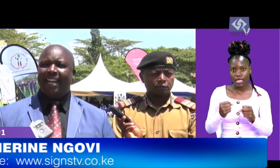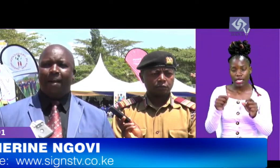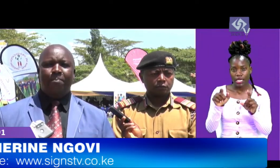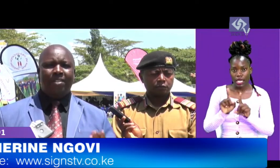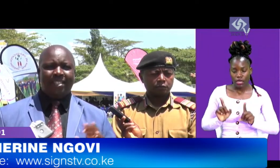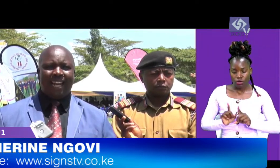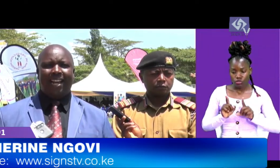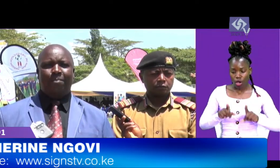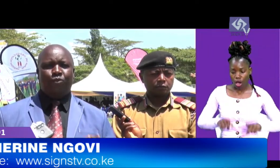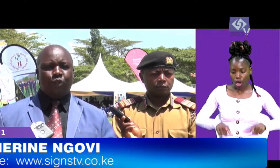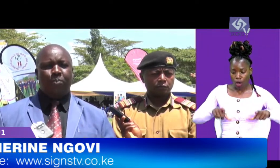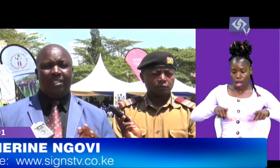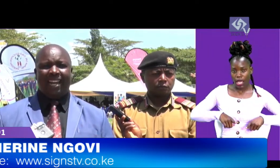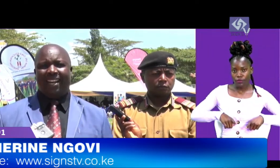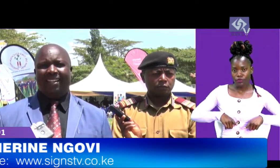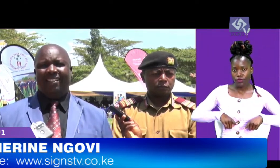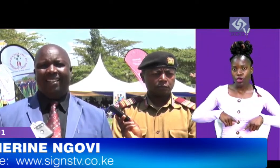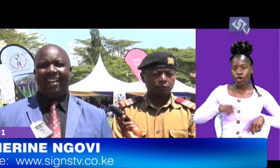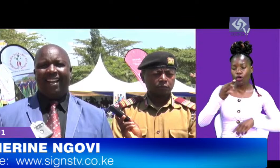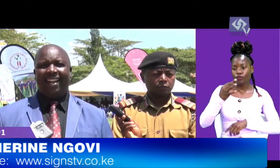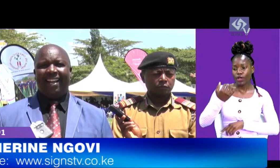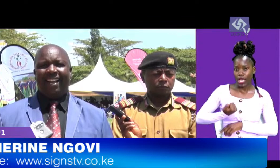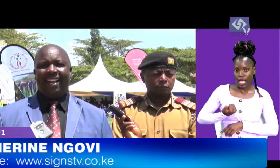ya mtoto msichana.